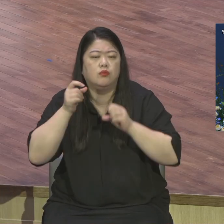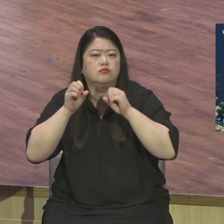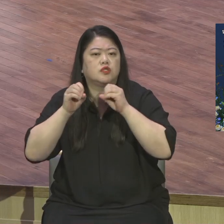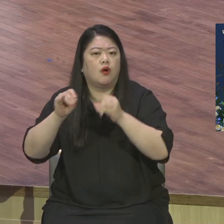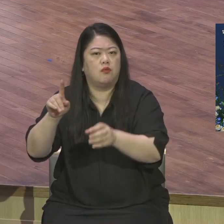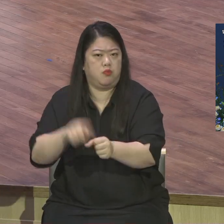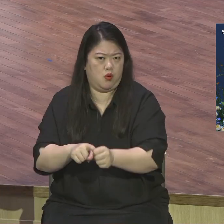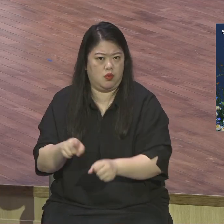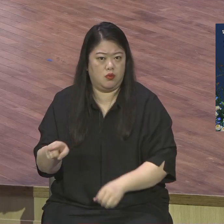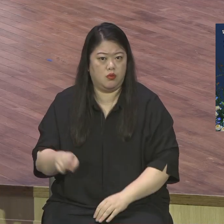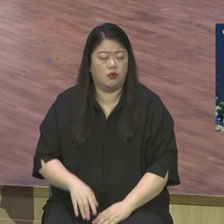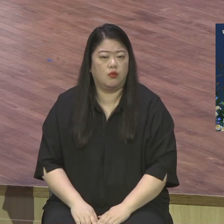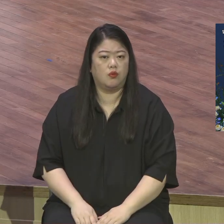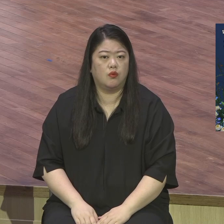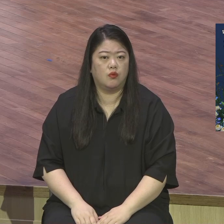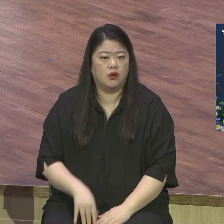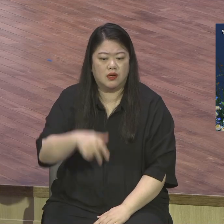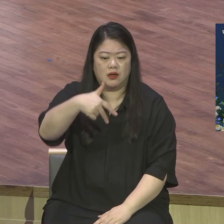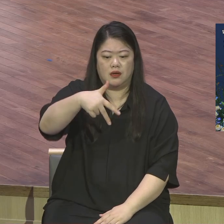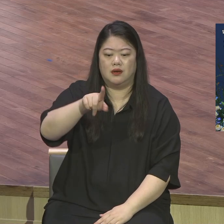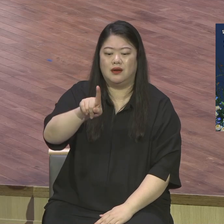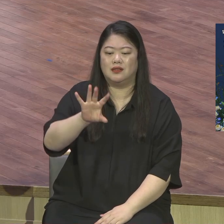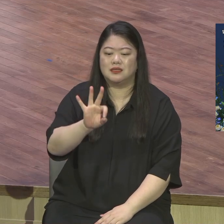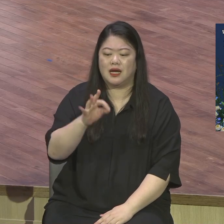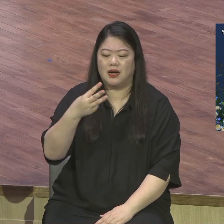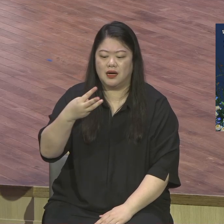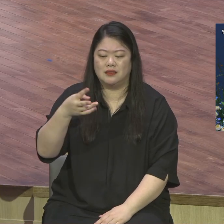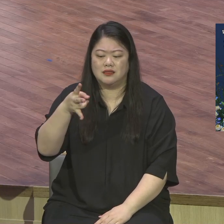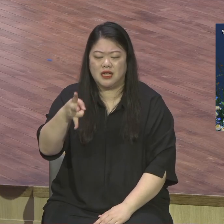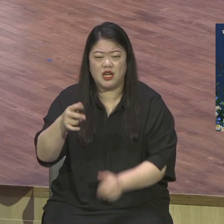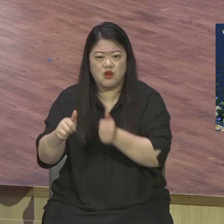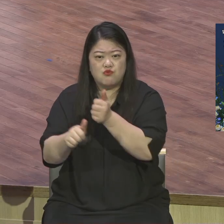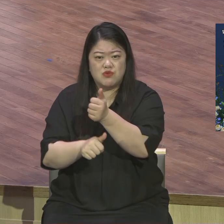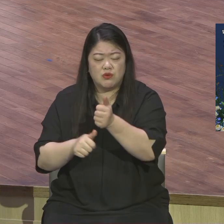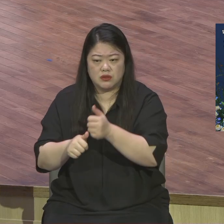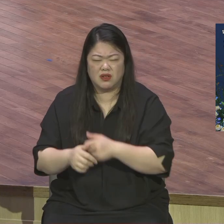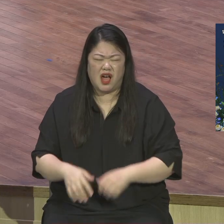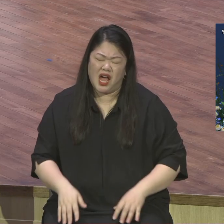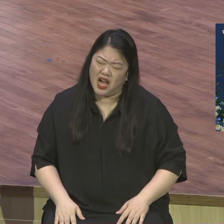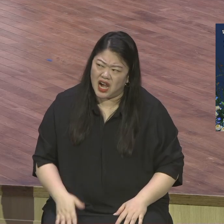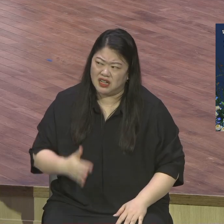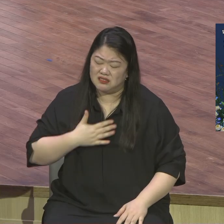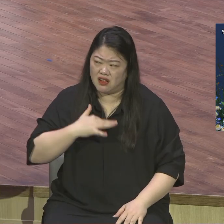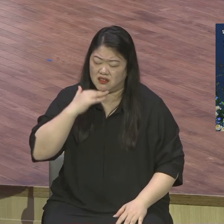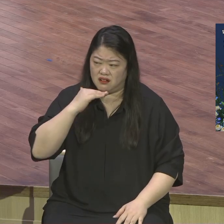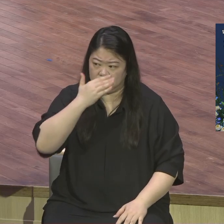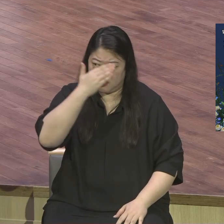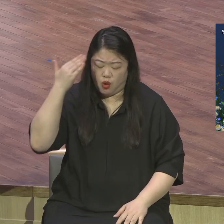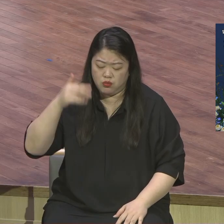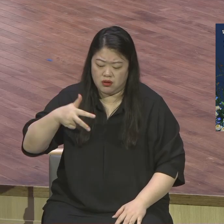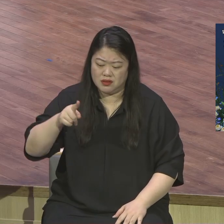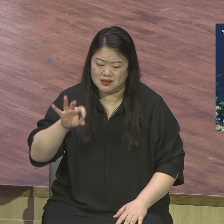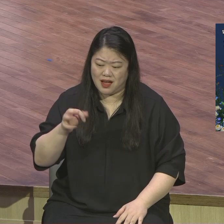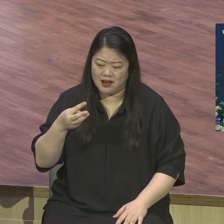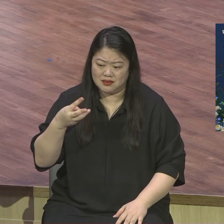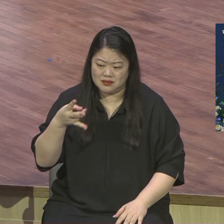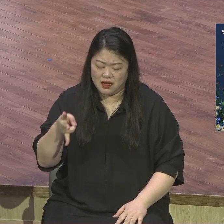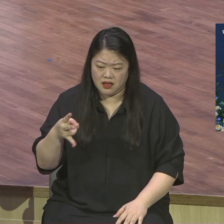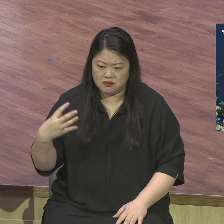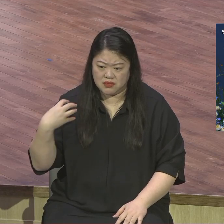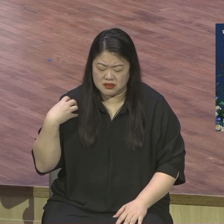장례 위원장 다른 직원들 하필 내가 장례 위원장 그렇습니까